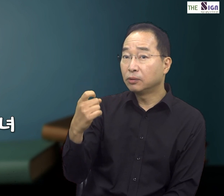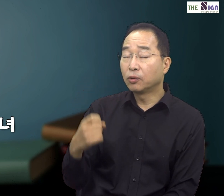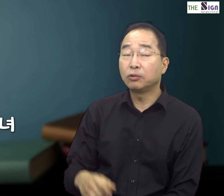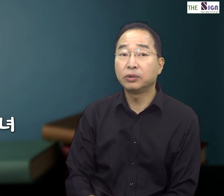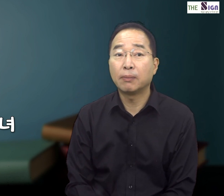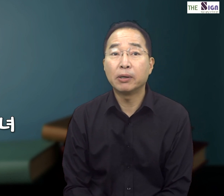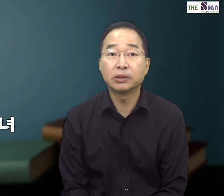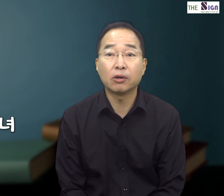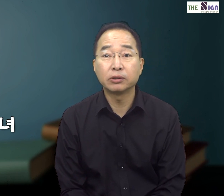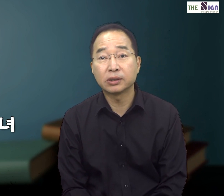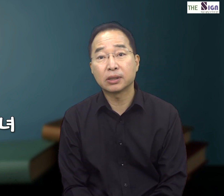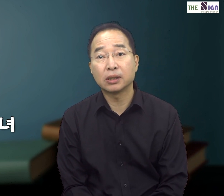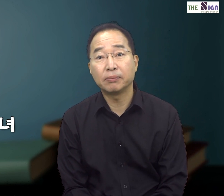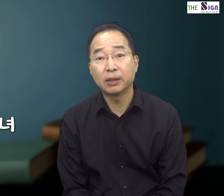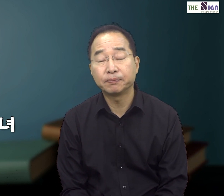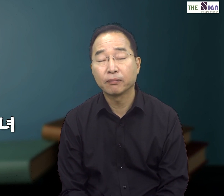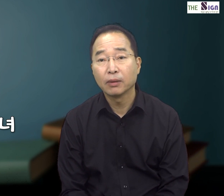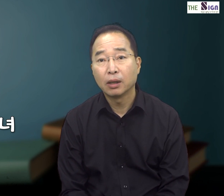요거는 우리가 멋을 어디서 찾았냐면